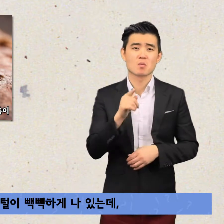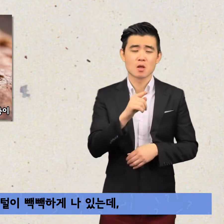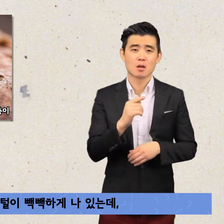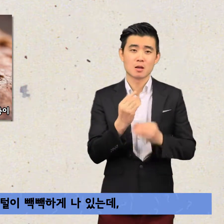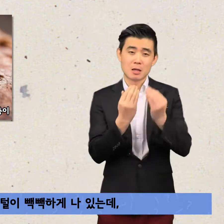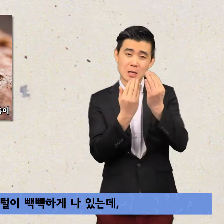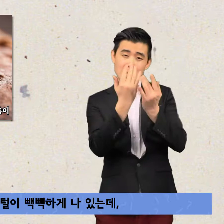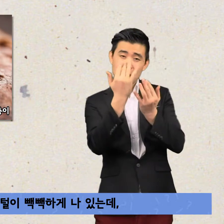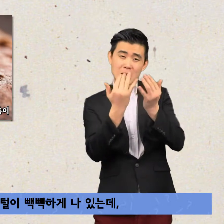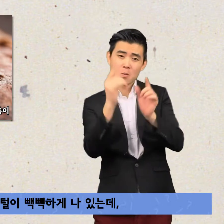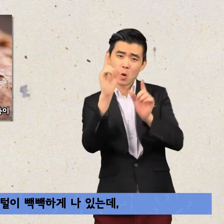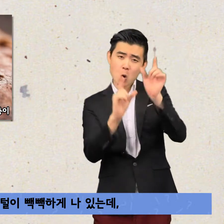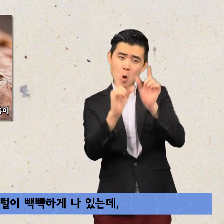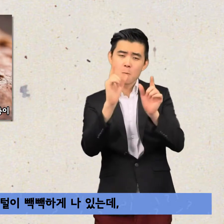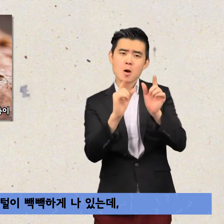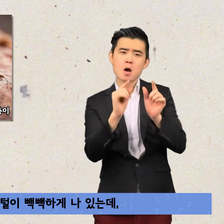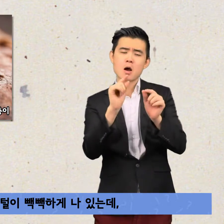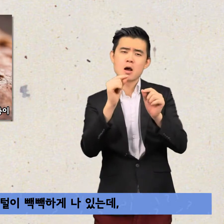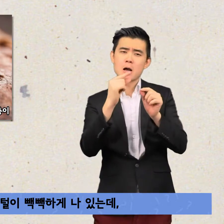있는데